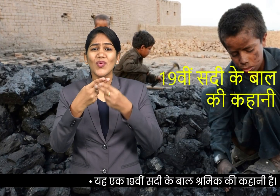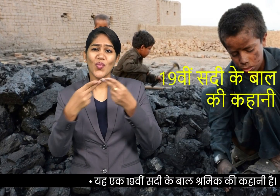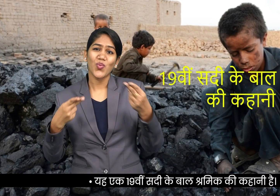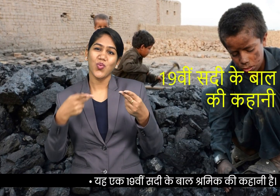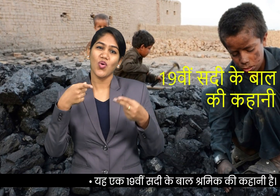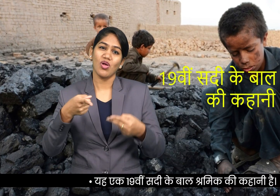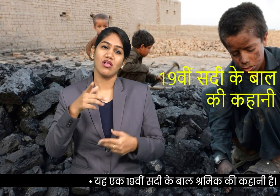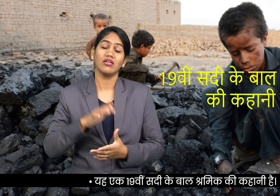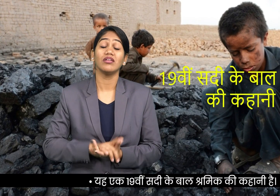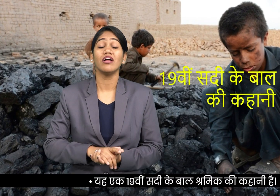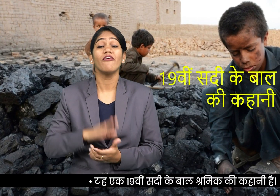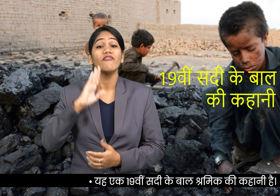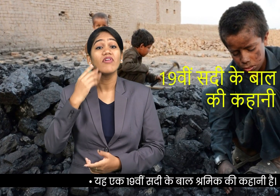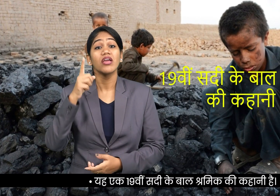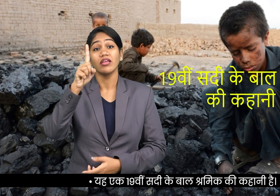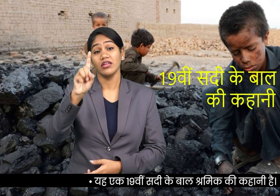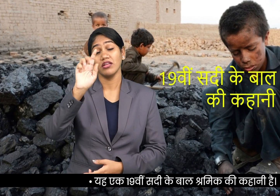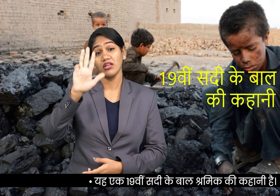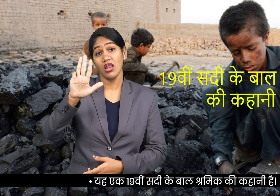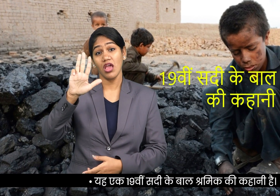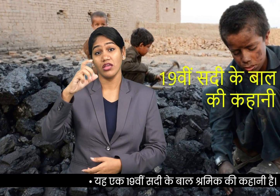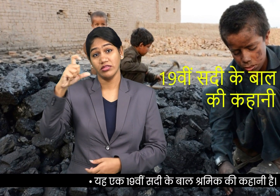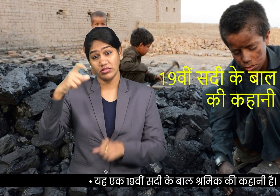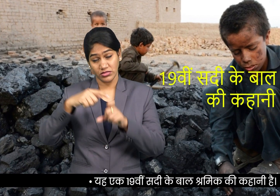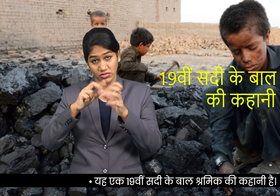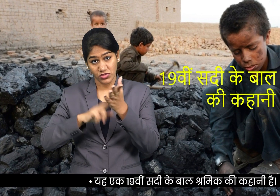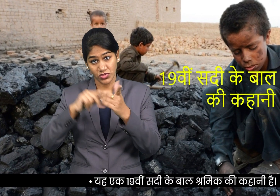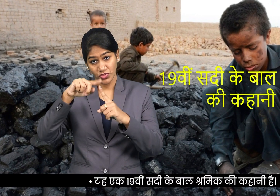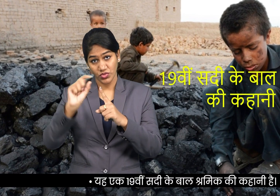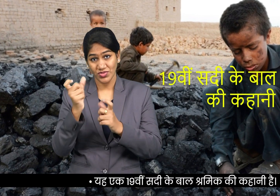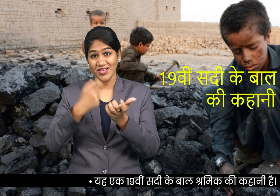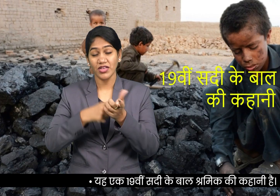यह एक 19वीं सदी की बाल श्रमिक की कहानी